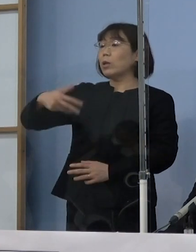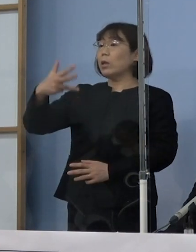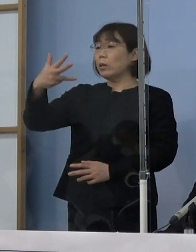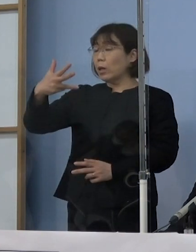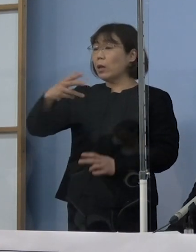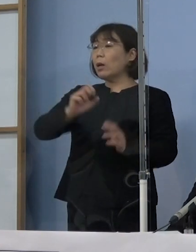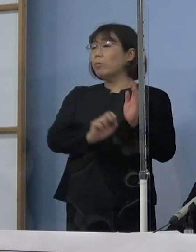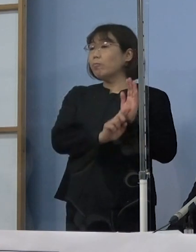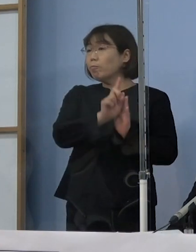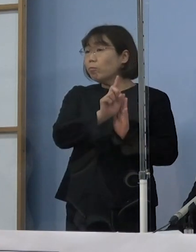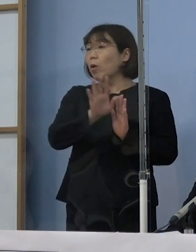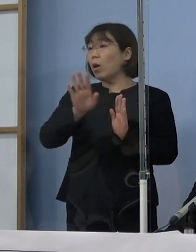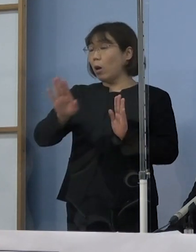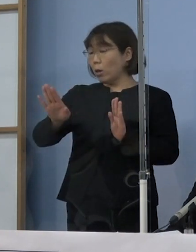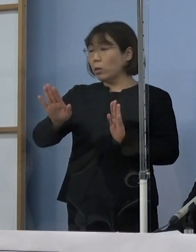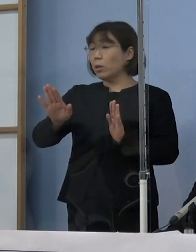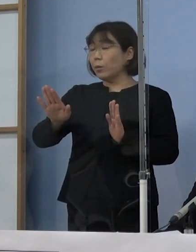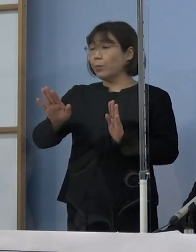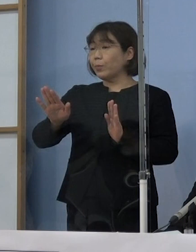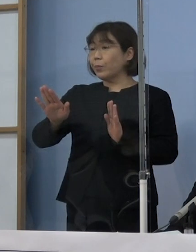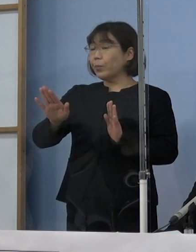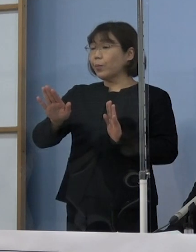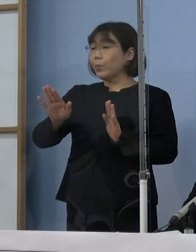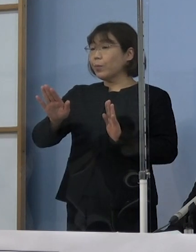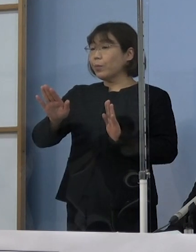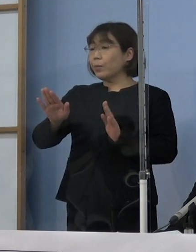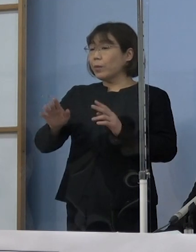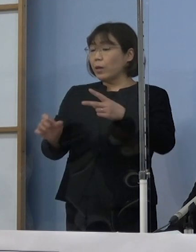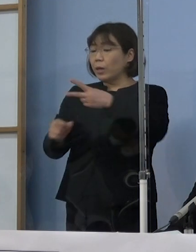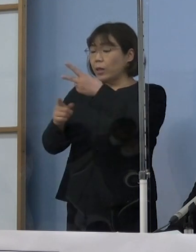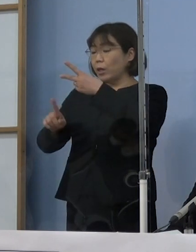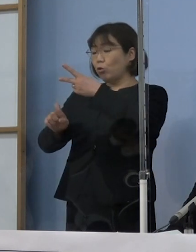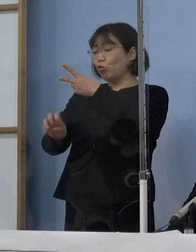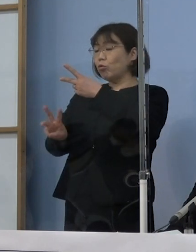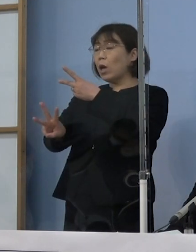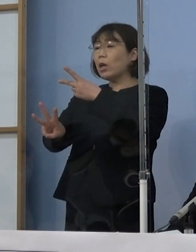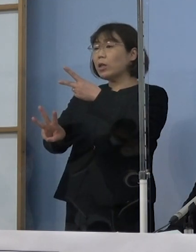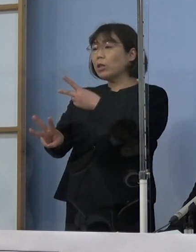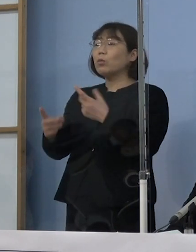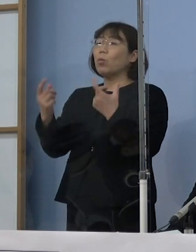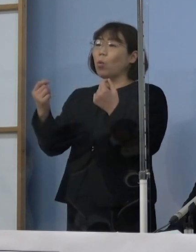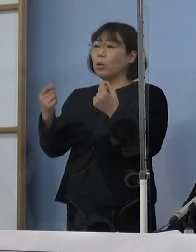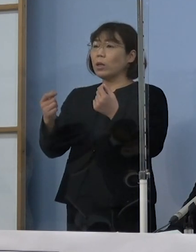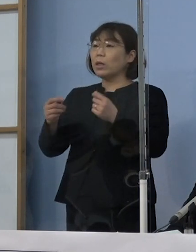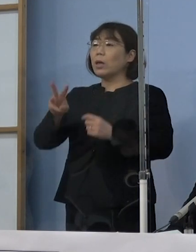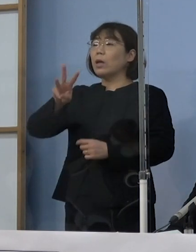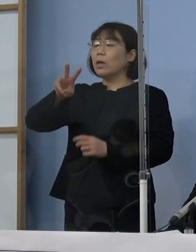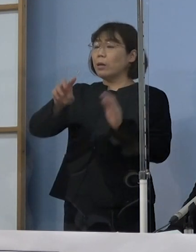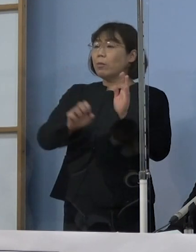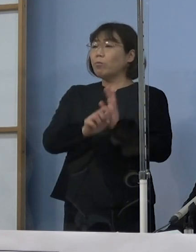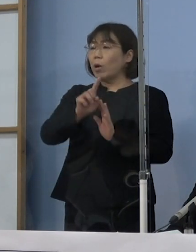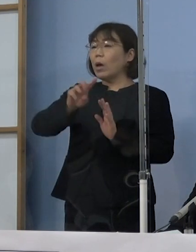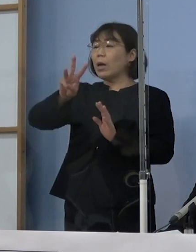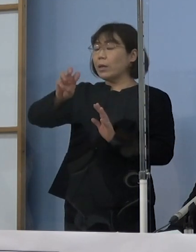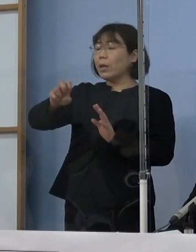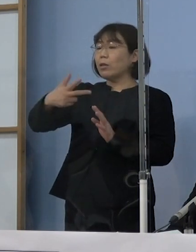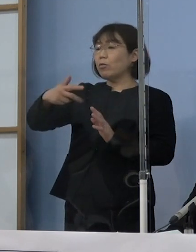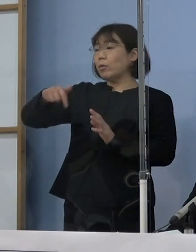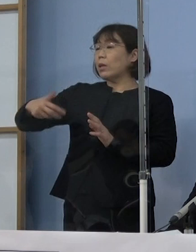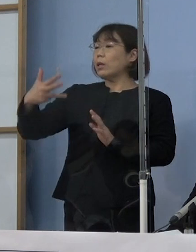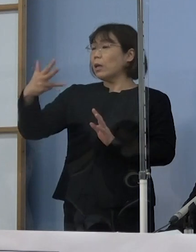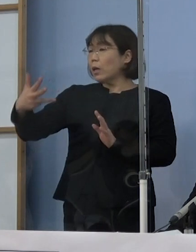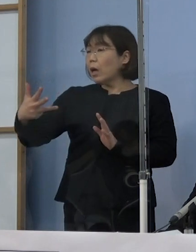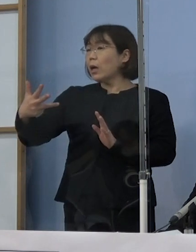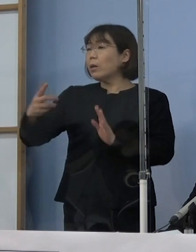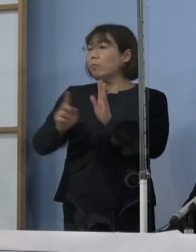熱、また2月13日も同じく 37.8 度の発熱と